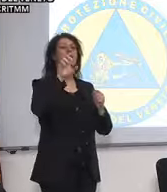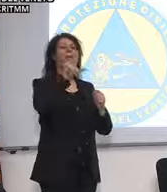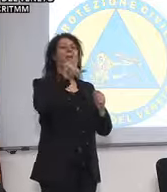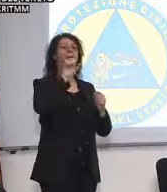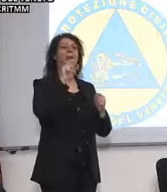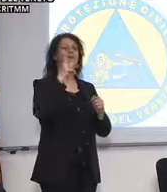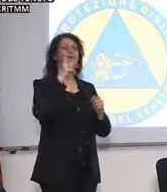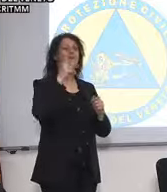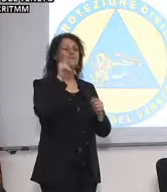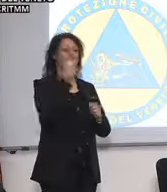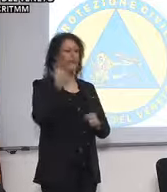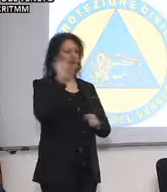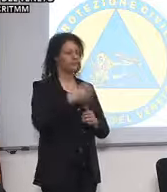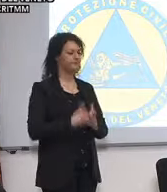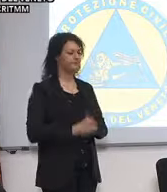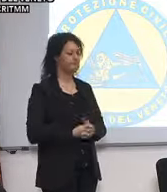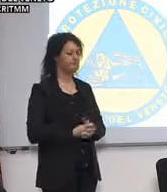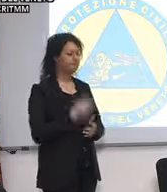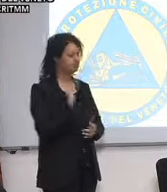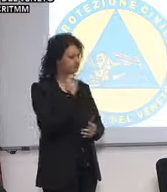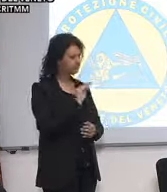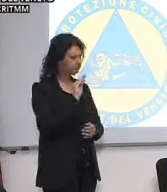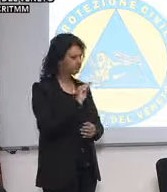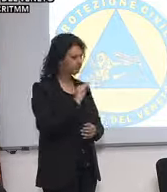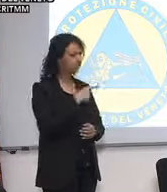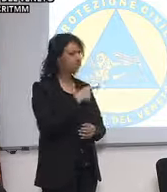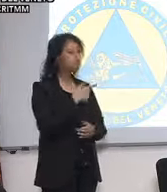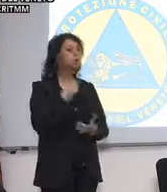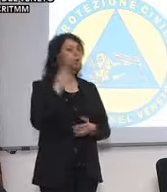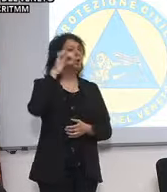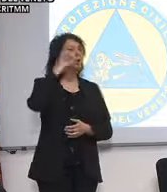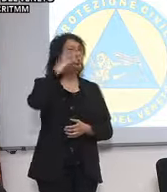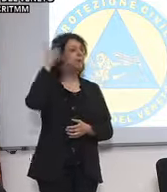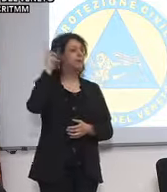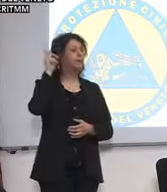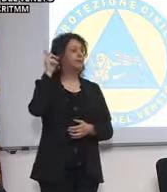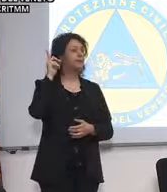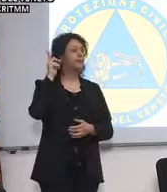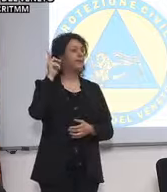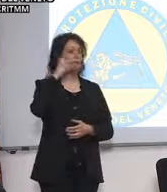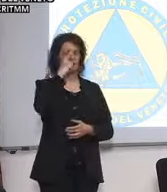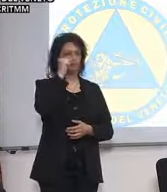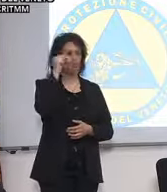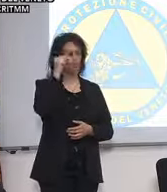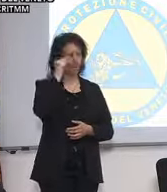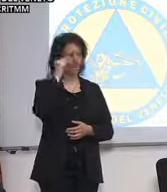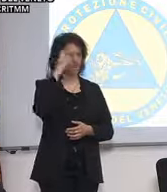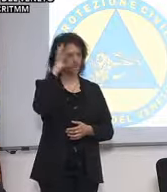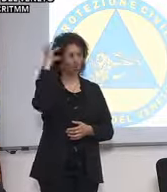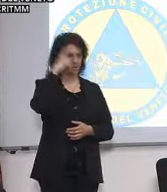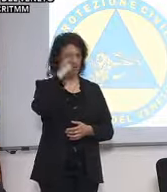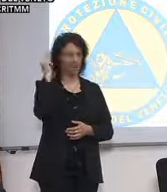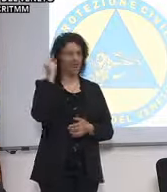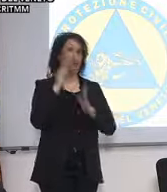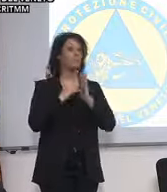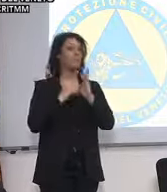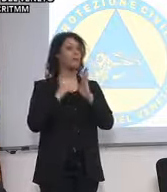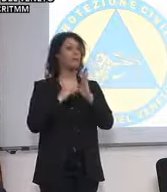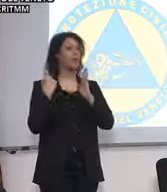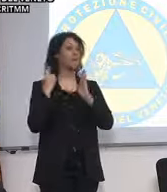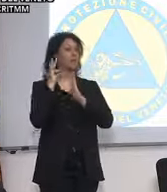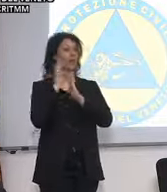una domanda per il Presidente: lui è d'accordo con la scelta prudenziale del governo Conte, evidentemente dettata dalla paura di una ripresa dei